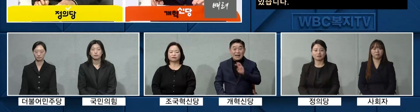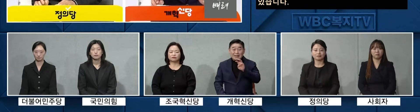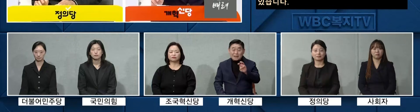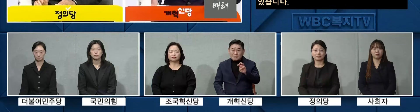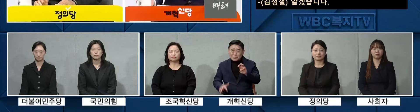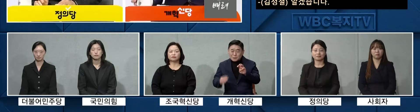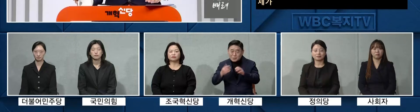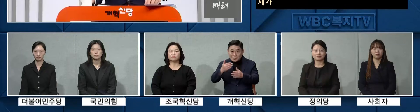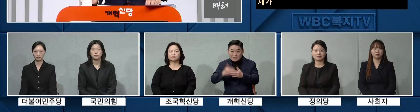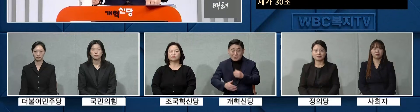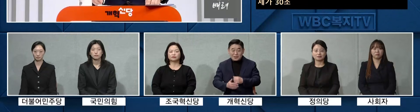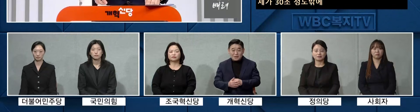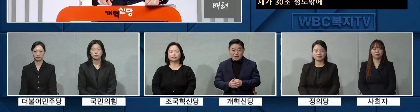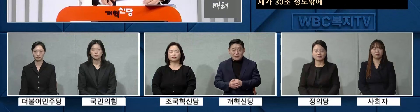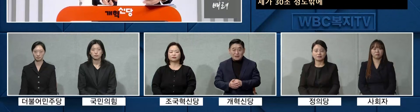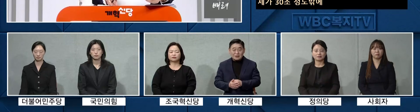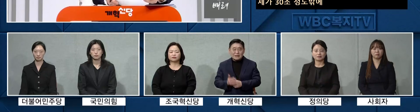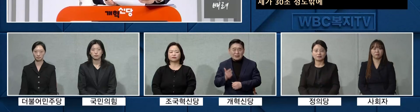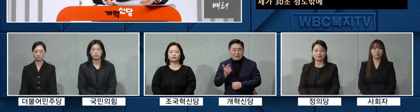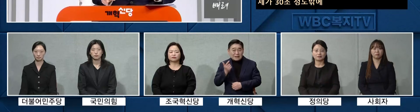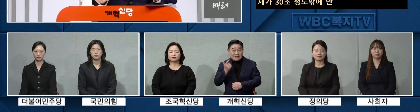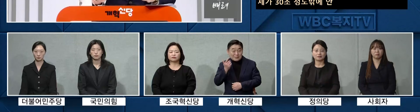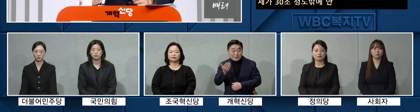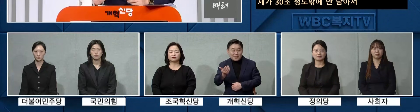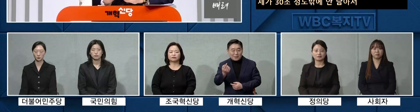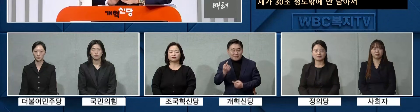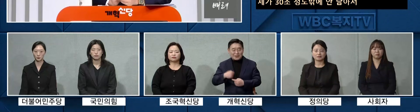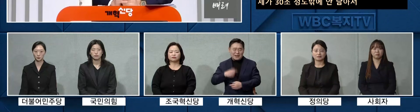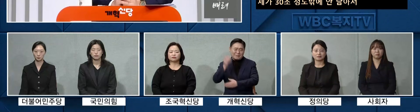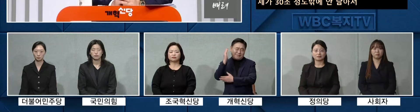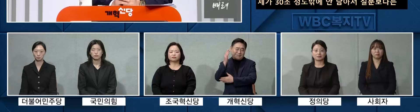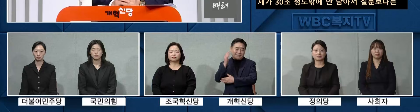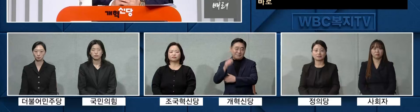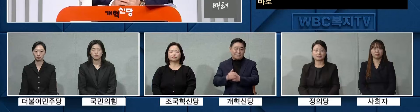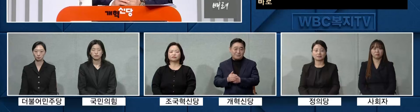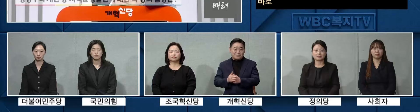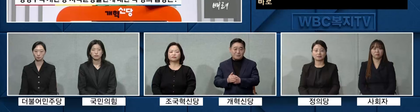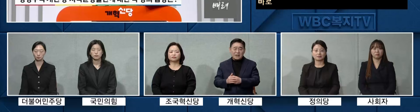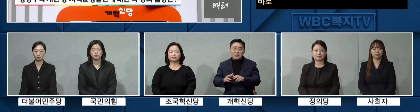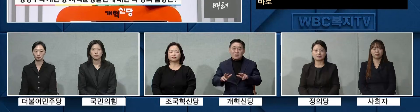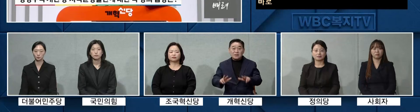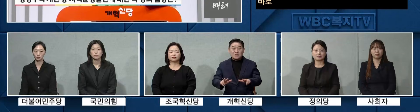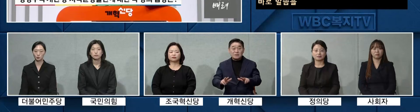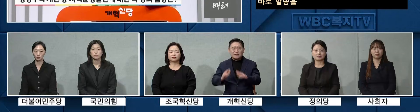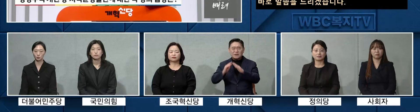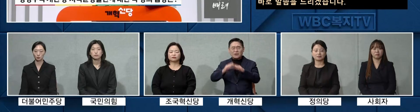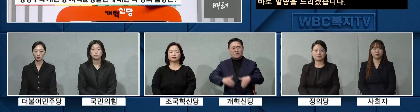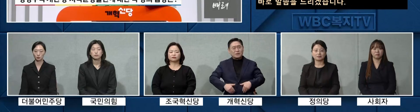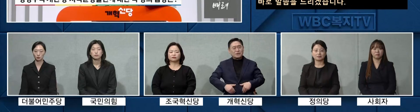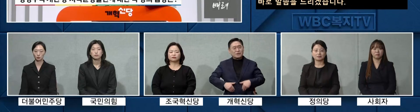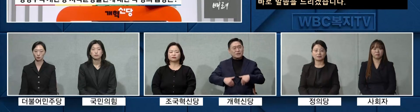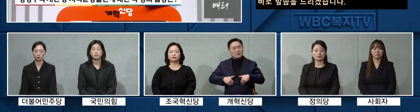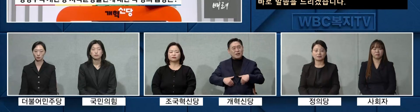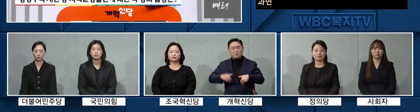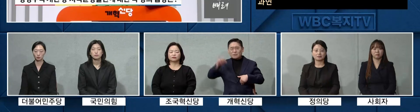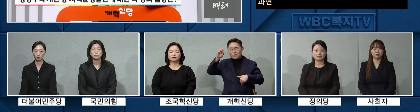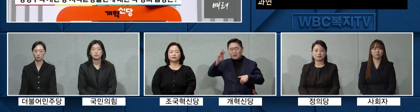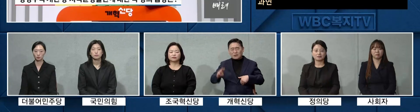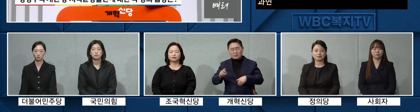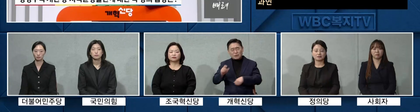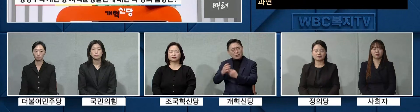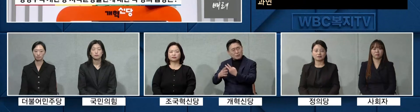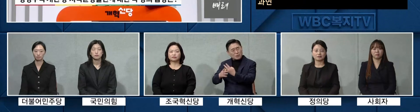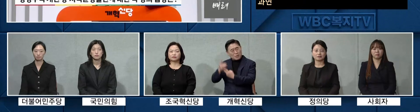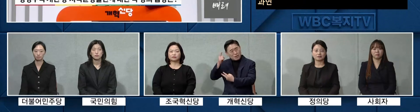안 남아서 질문보다는 바로 말씀을 드리겠습니다. 과연 지금 광주 전남